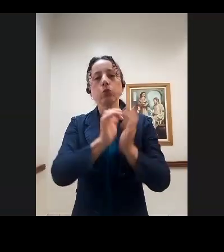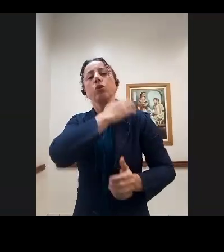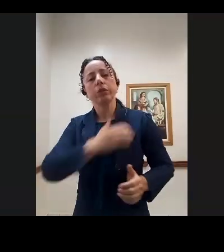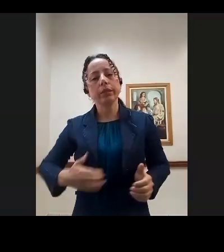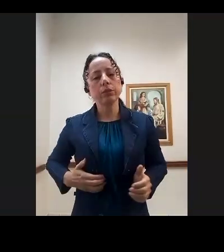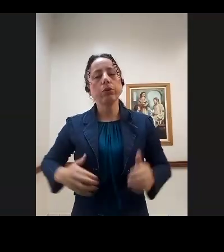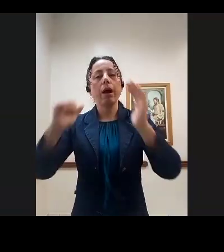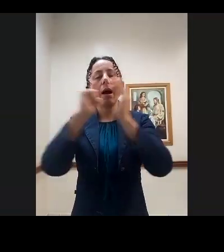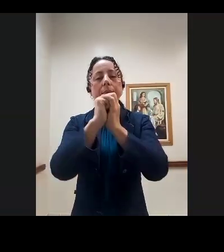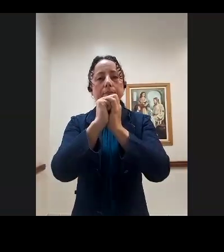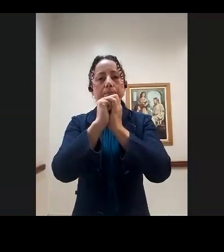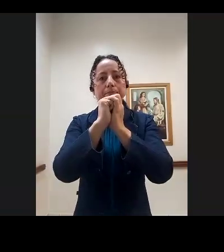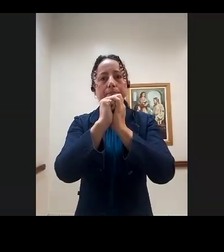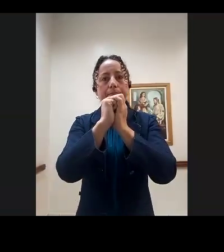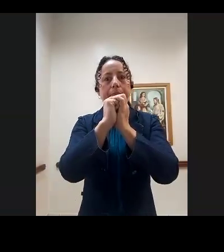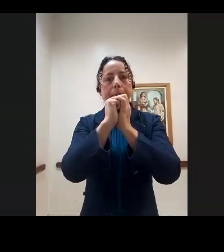Demorei